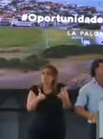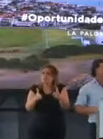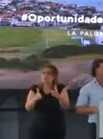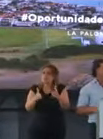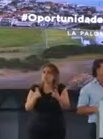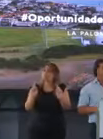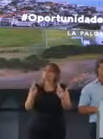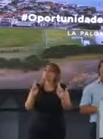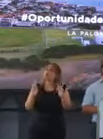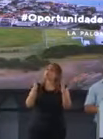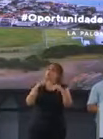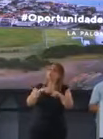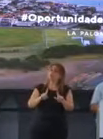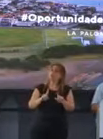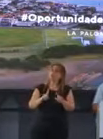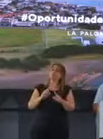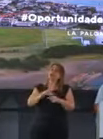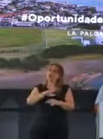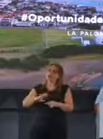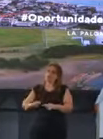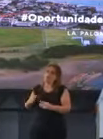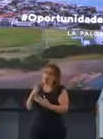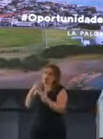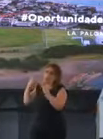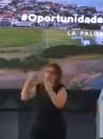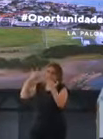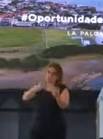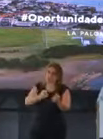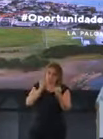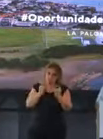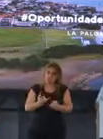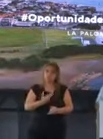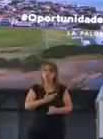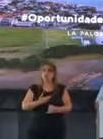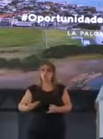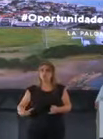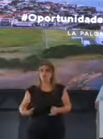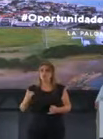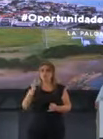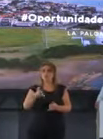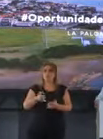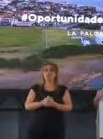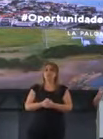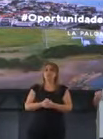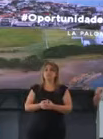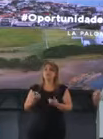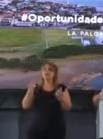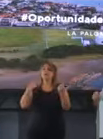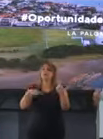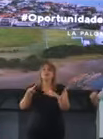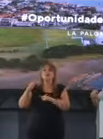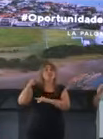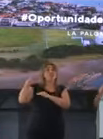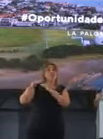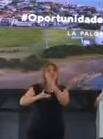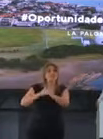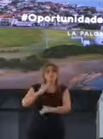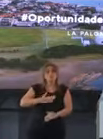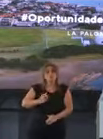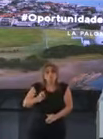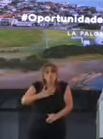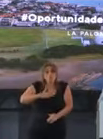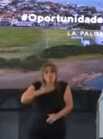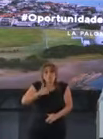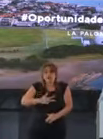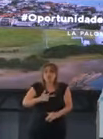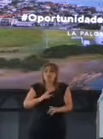tiene que estar el Estado, allí donde tiene que estar el gobierno. Pero el desarrollo humano está en las herramientas que